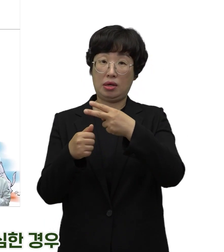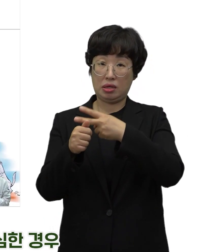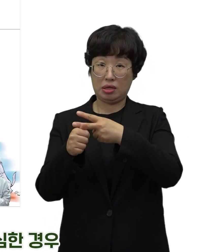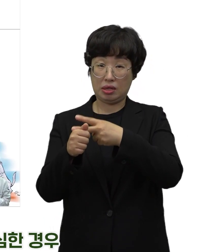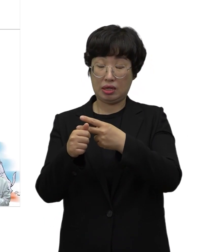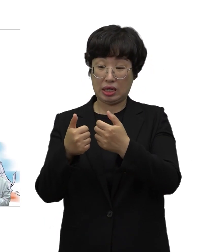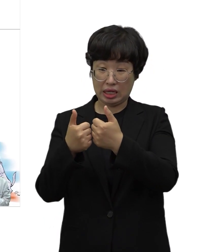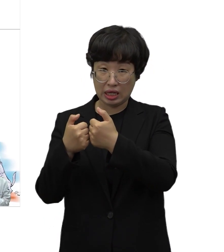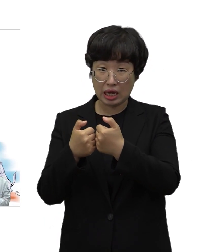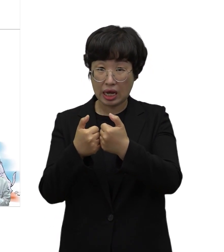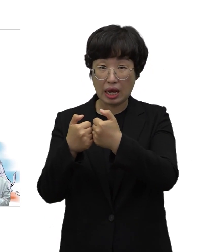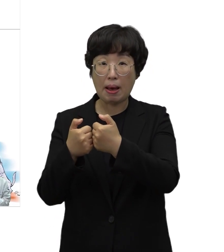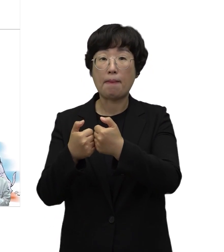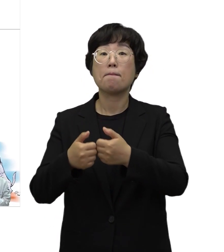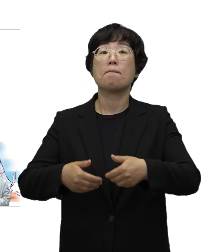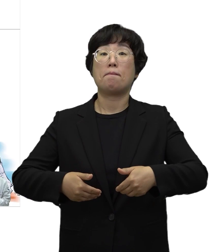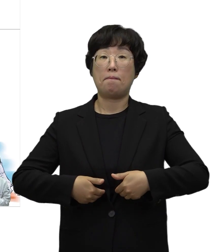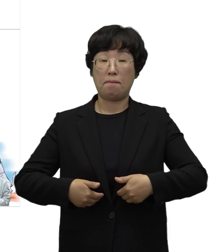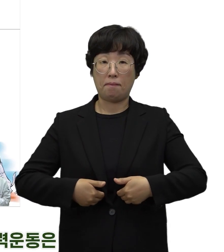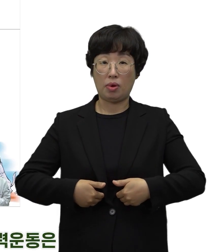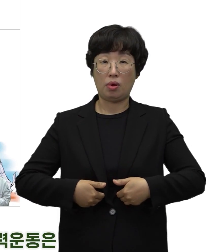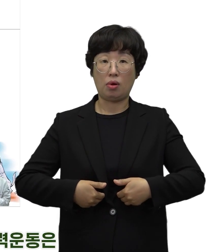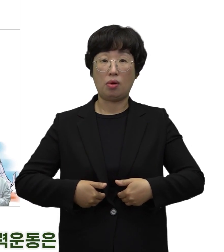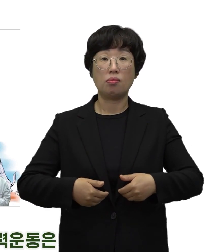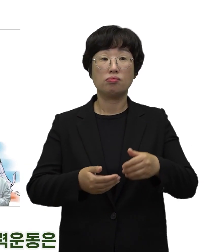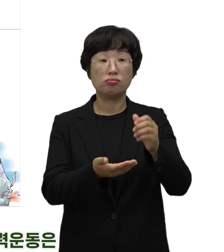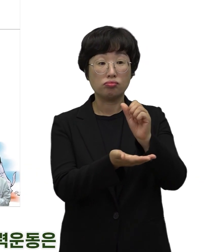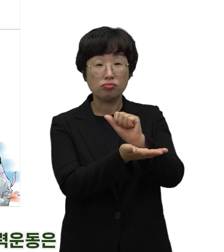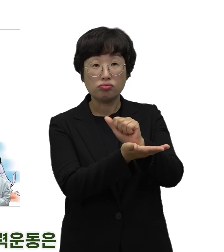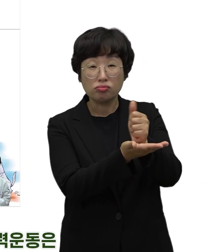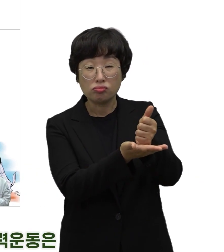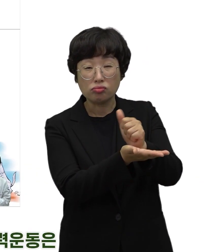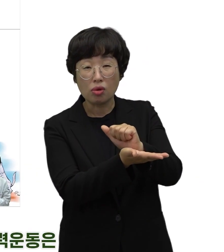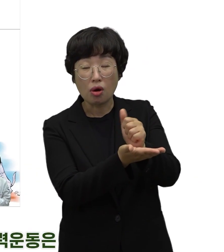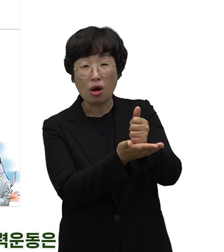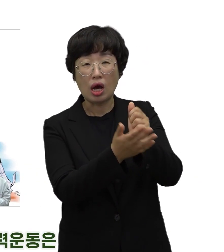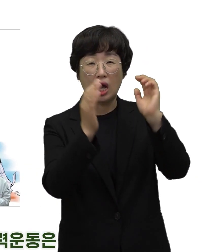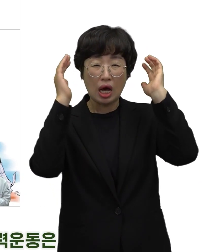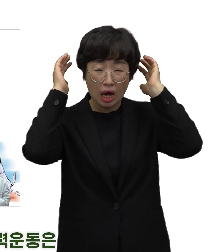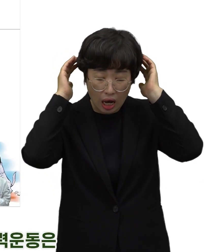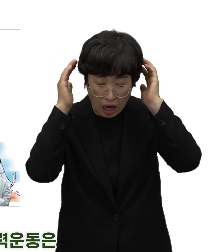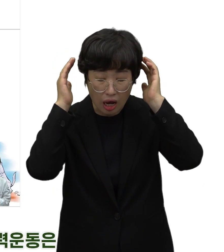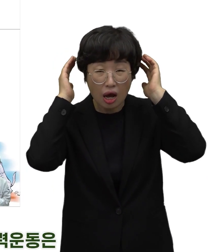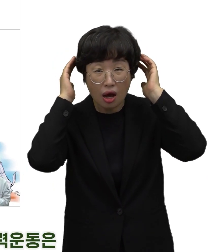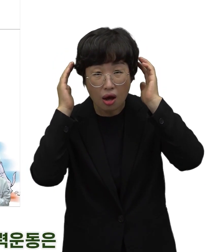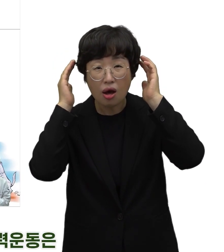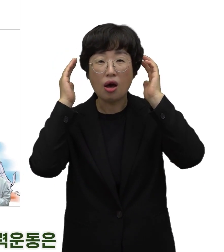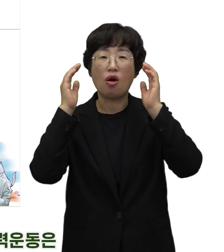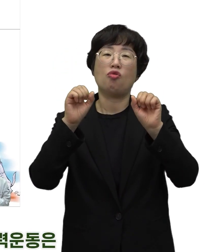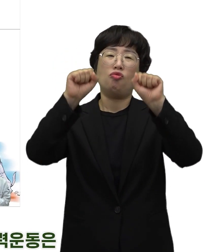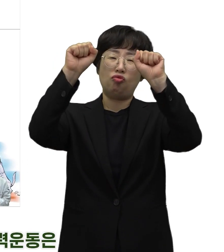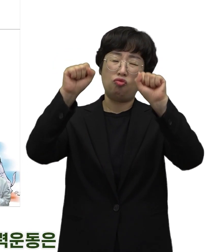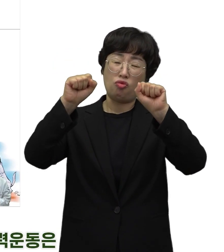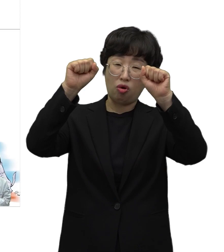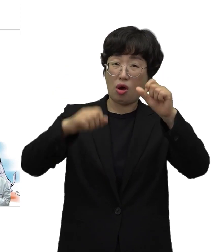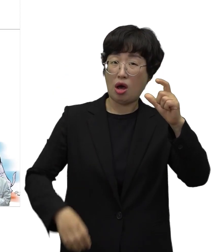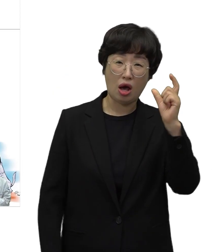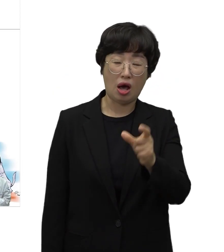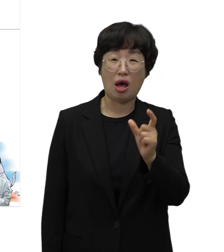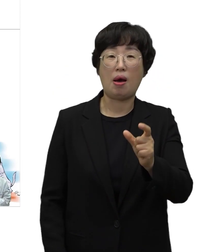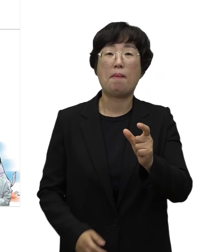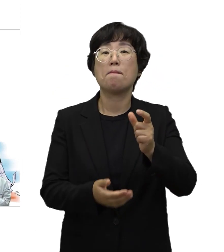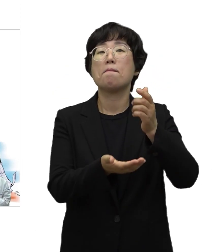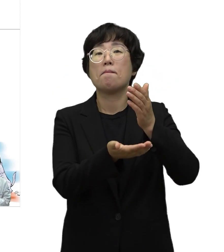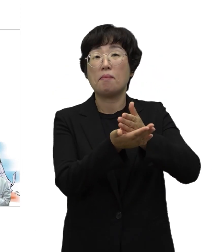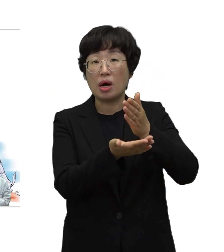심한 경우 의사 선생님과 상의를 하시고 특히 윗몸 일으키기와 강도가 센 근력 운동은